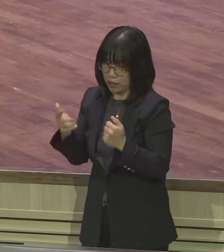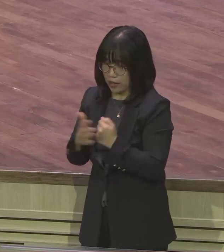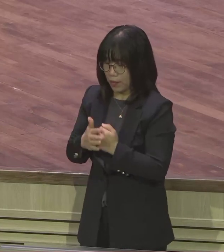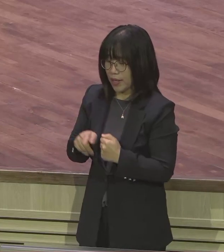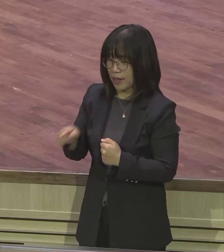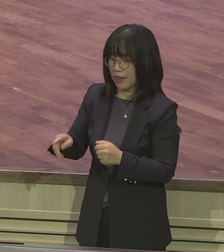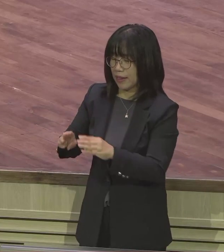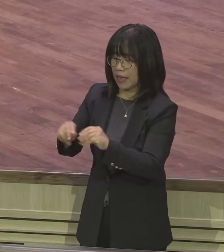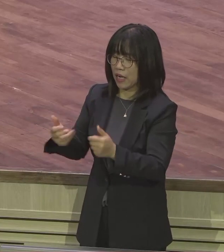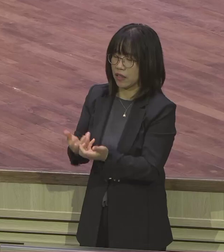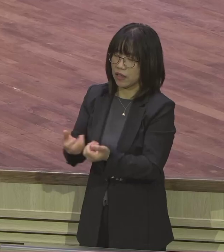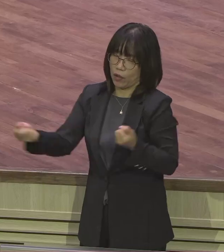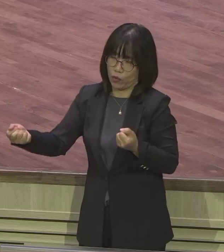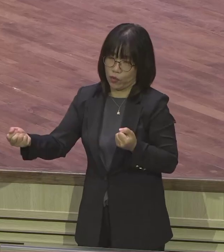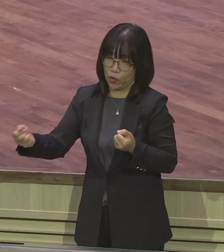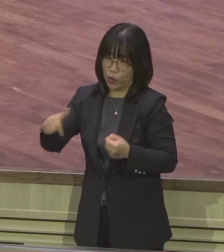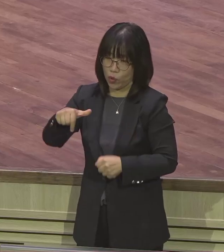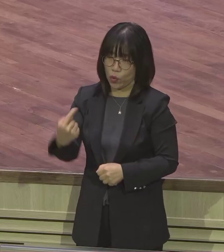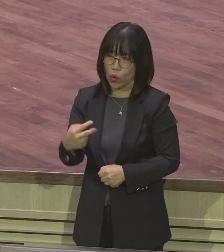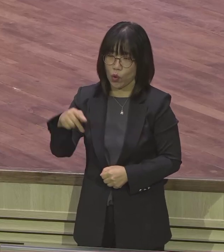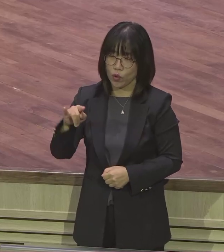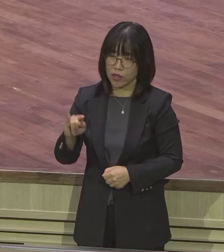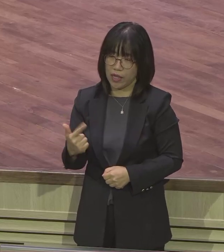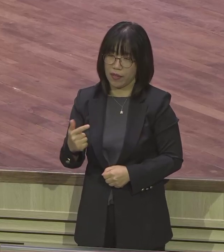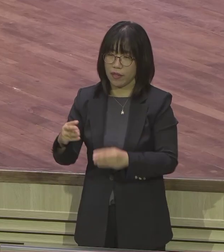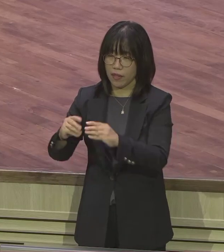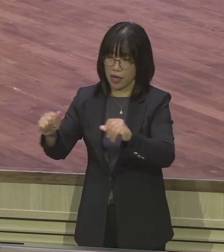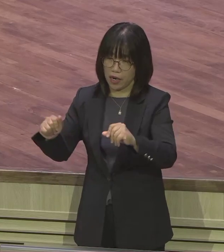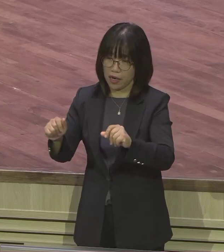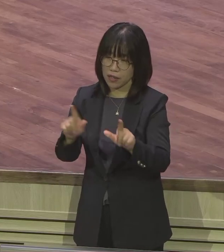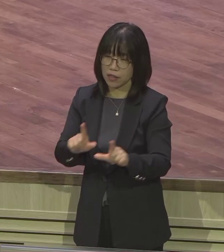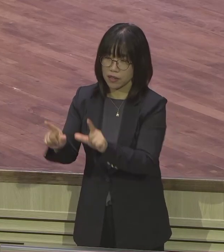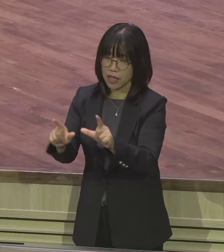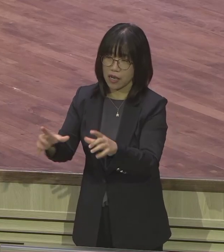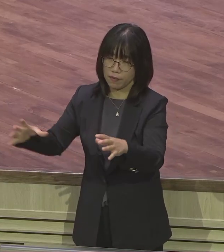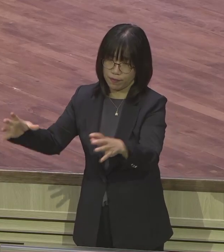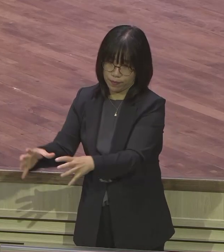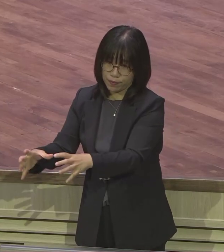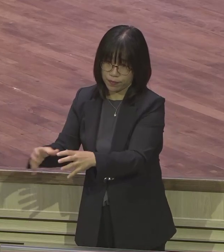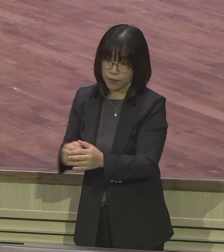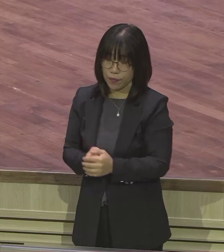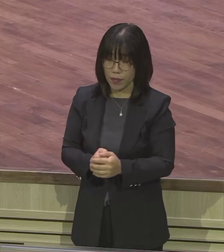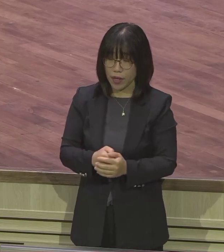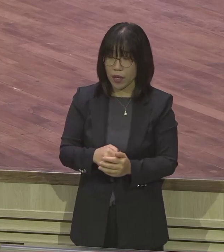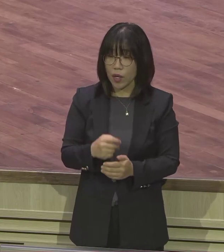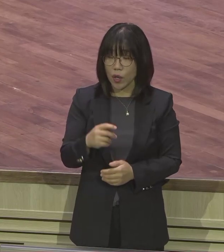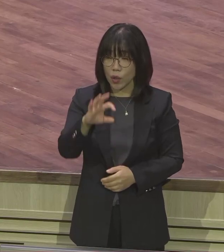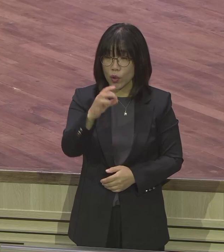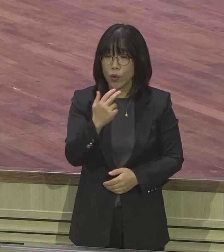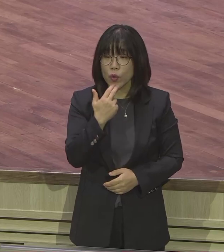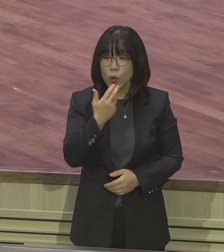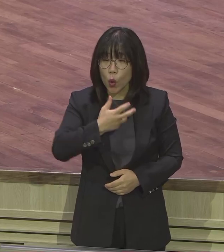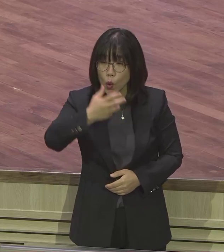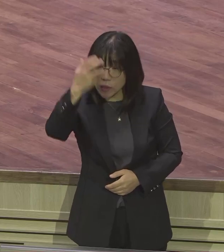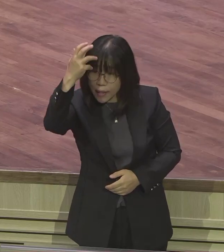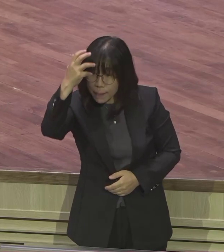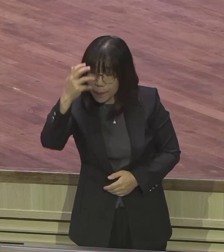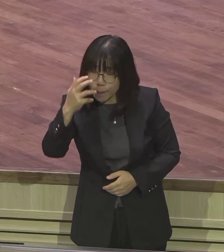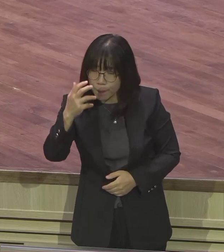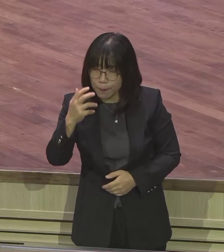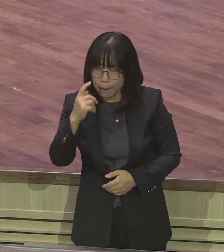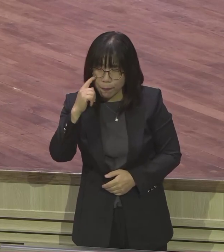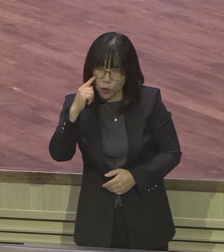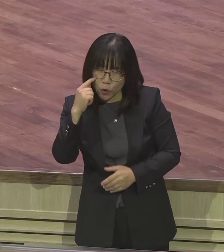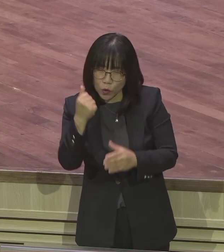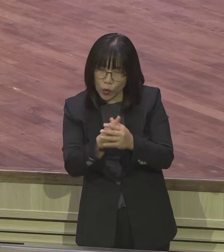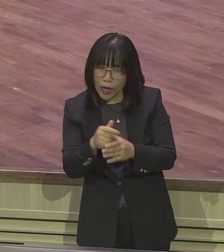자, 이 무슨 말인가 하니까요. 요셉이 자기 가족들을 고생 땅에 거주시키기